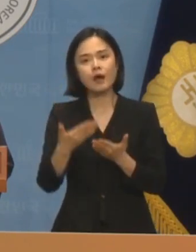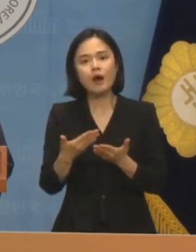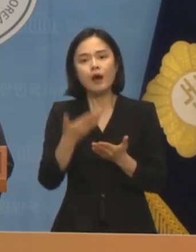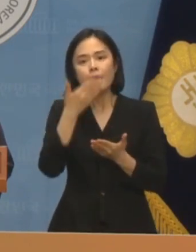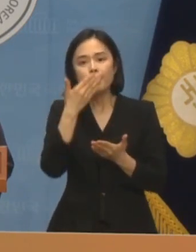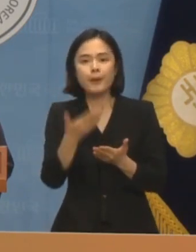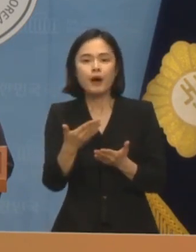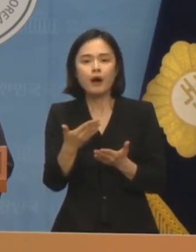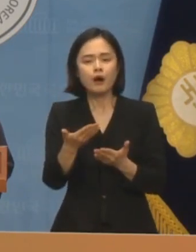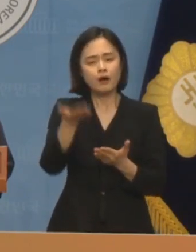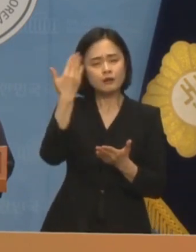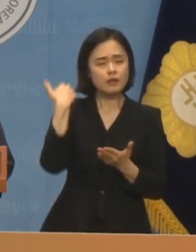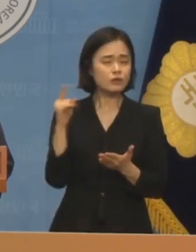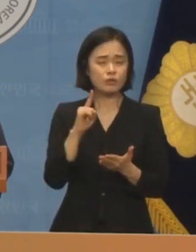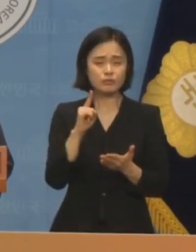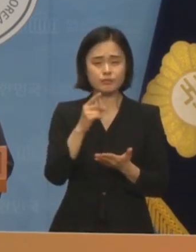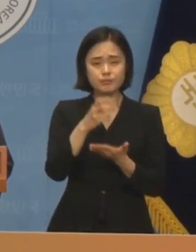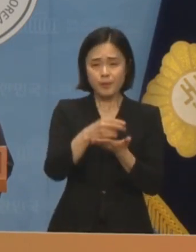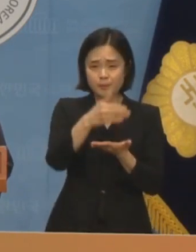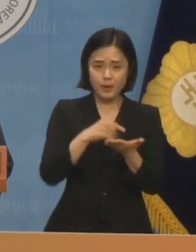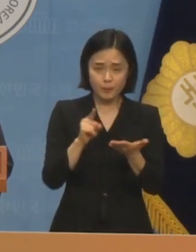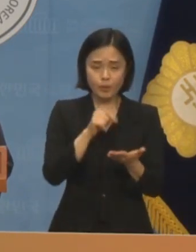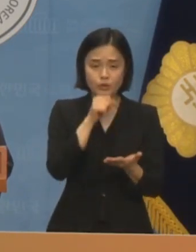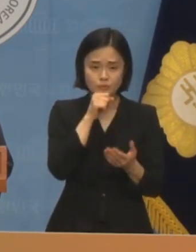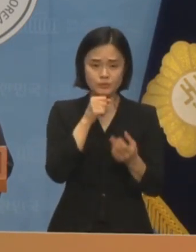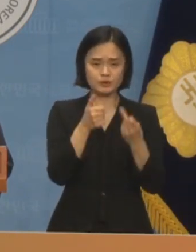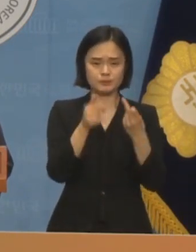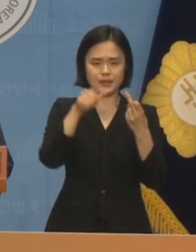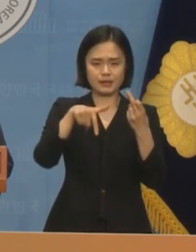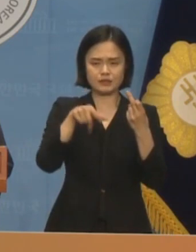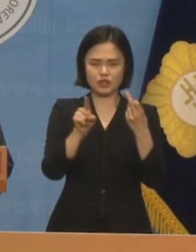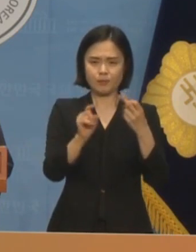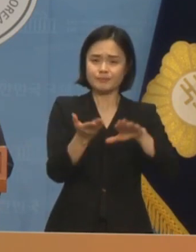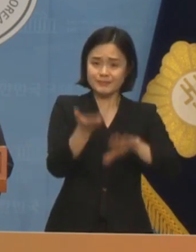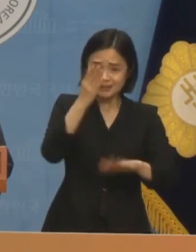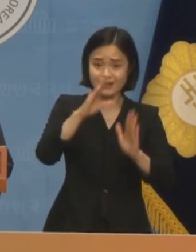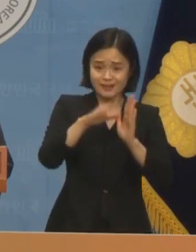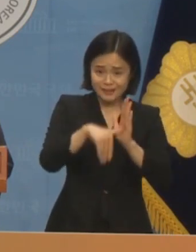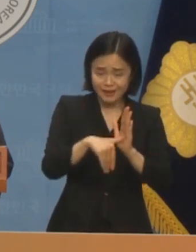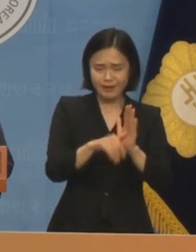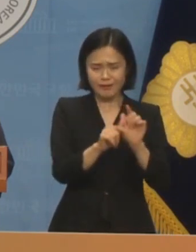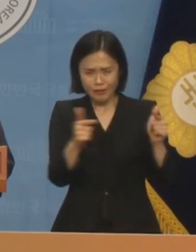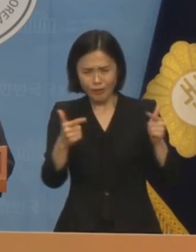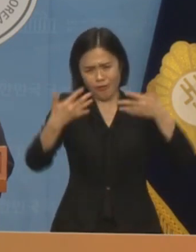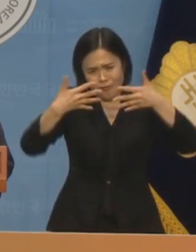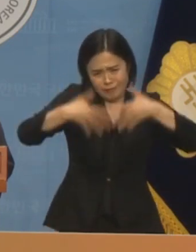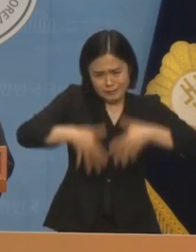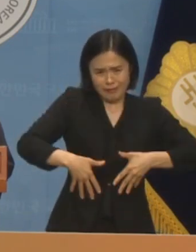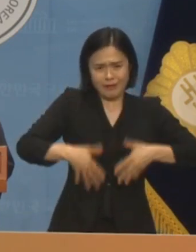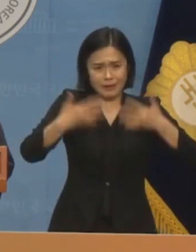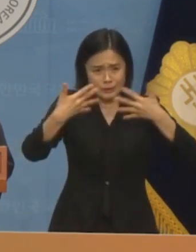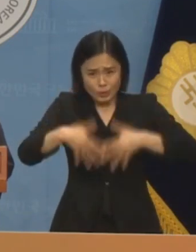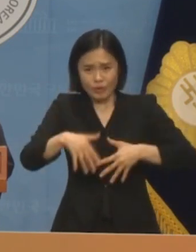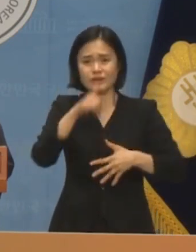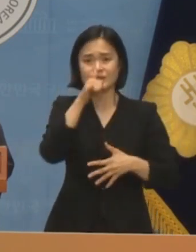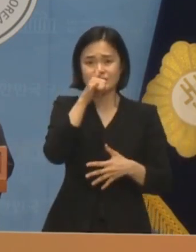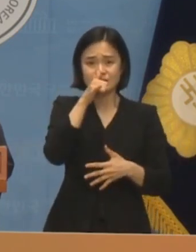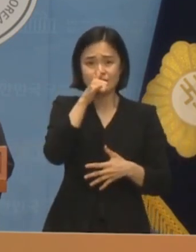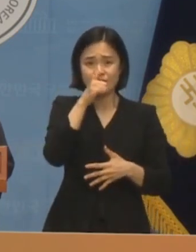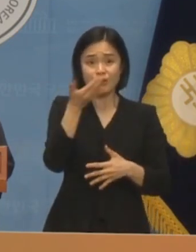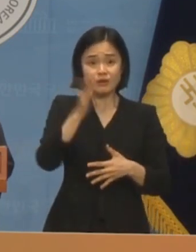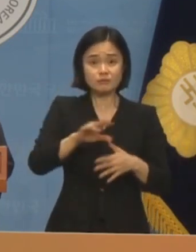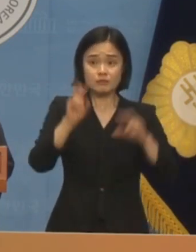들어야만 받을 수 있고 대학 재학 기간에만 이자를 면제받을 수 있었습니다. 하지만 취업 준비 등 다양한